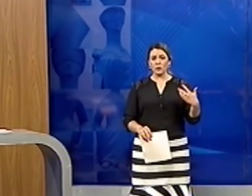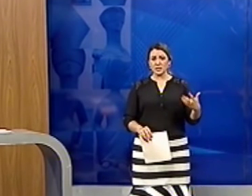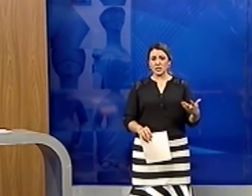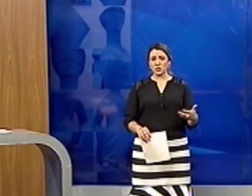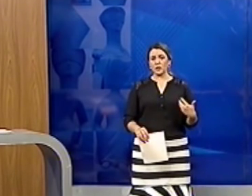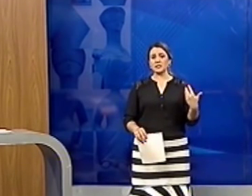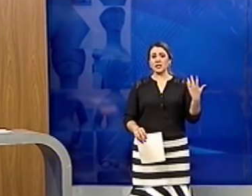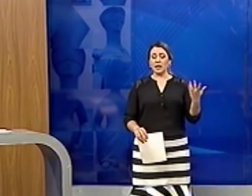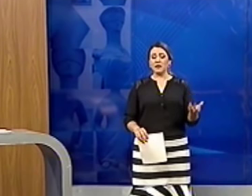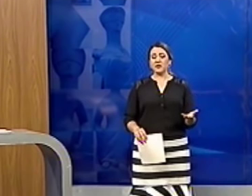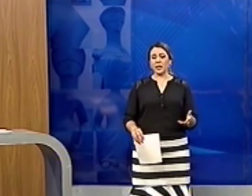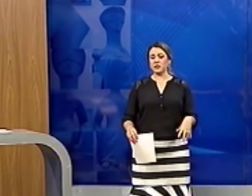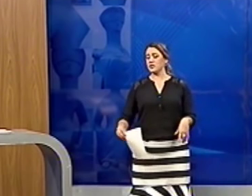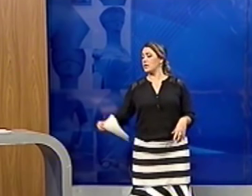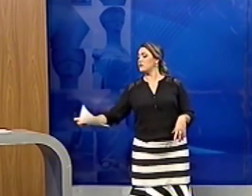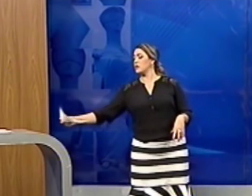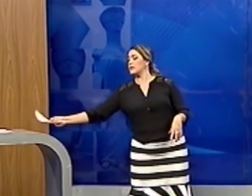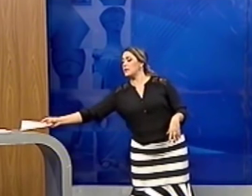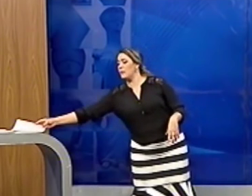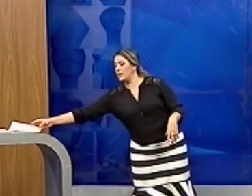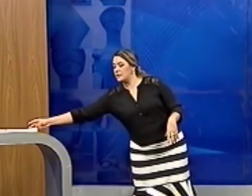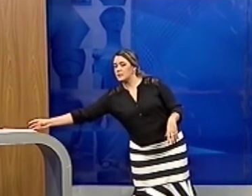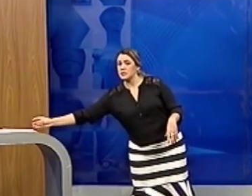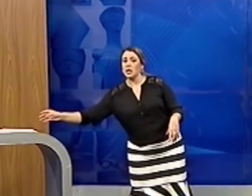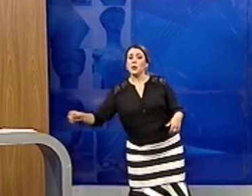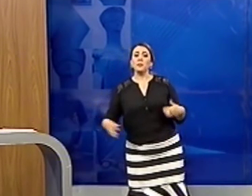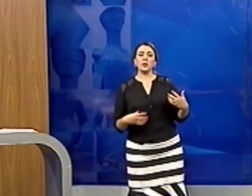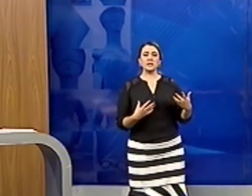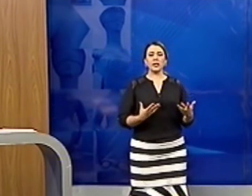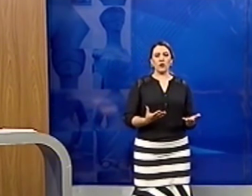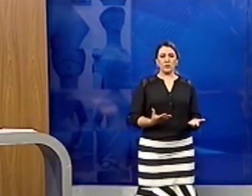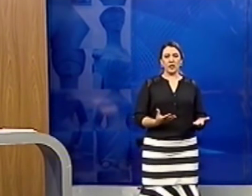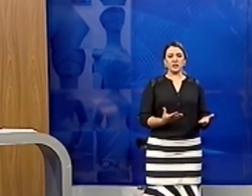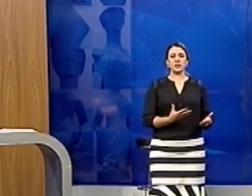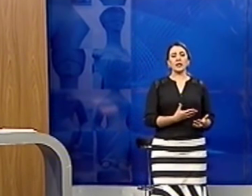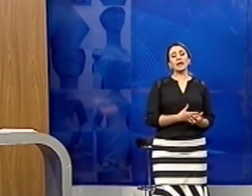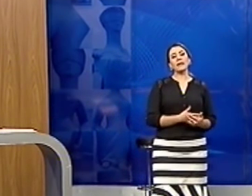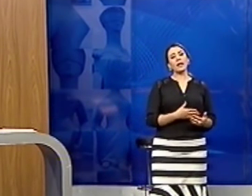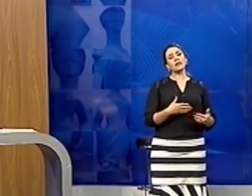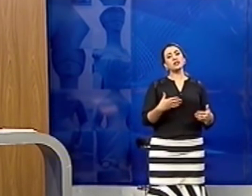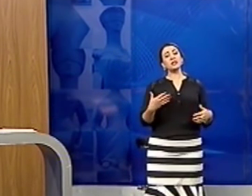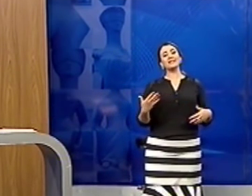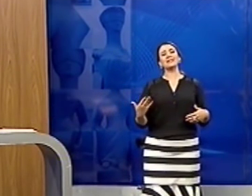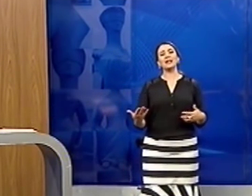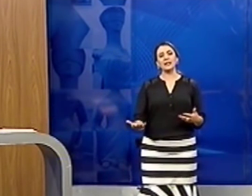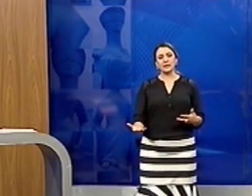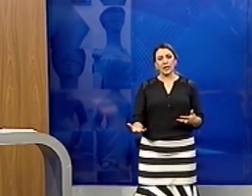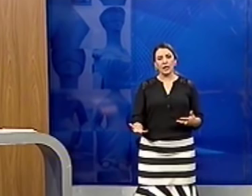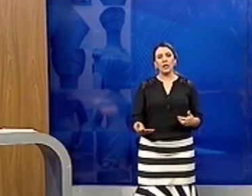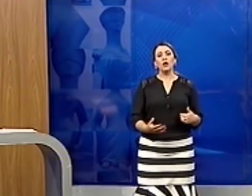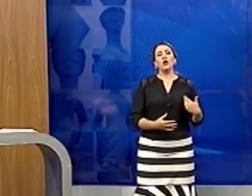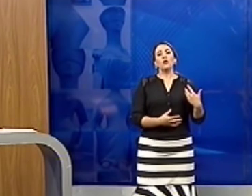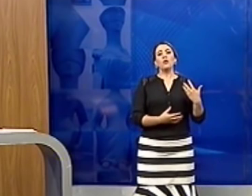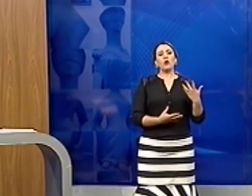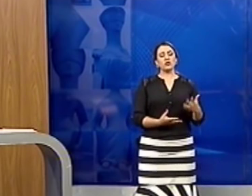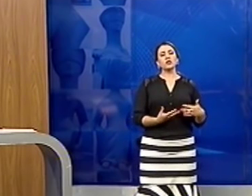algumas questões referentes aos direitos trabalhistas. Posteriormente, na década de 30, com